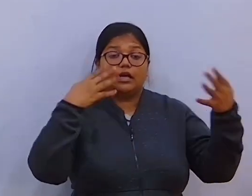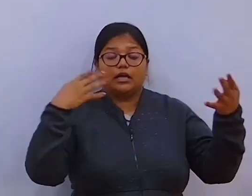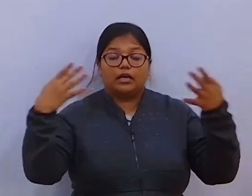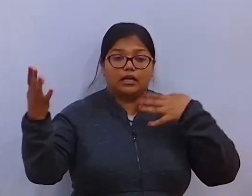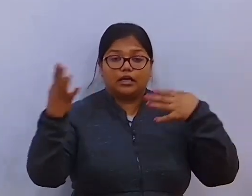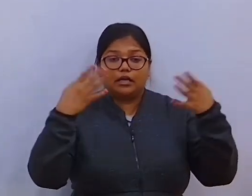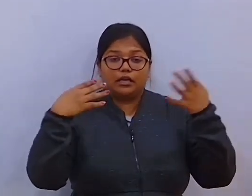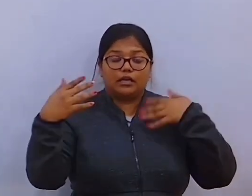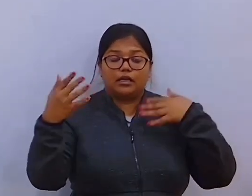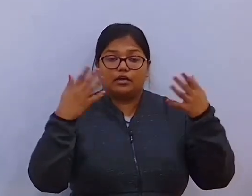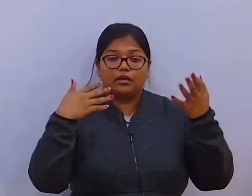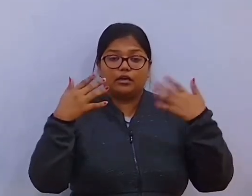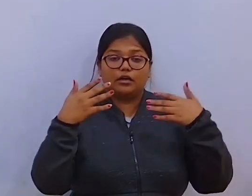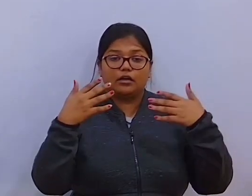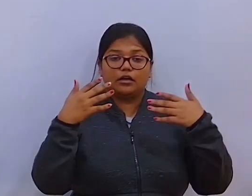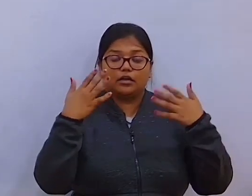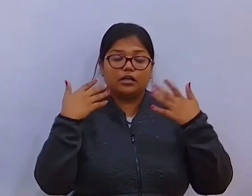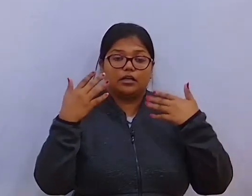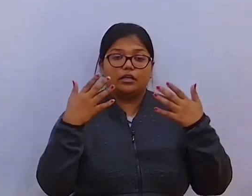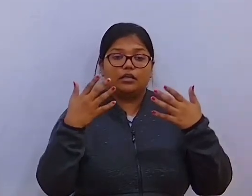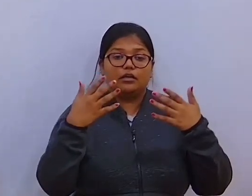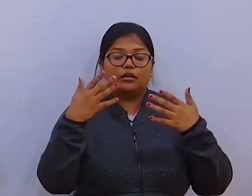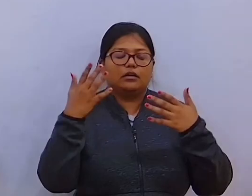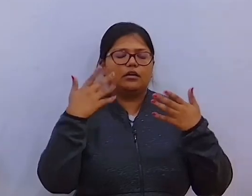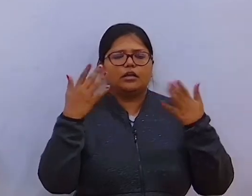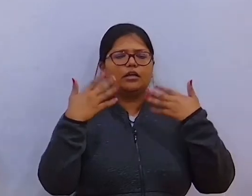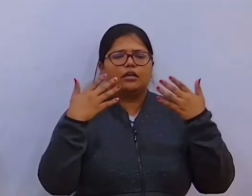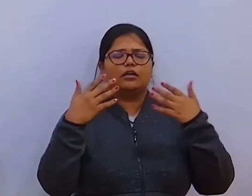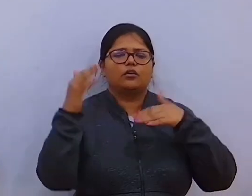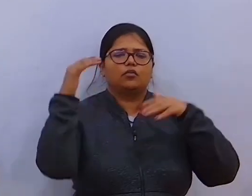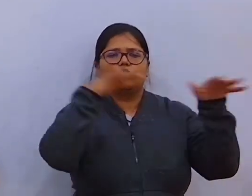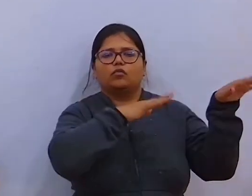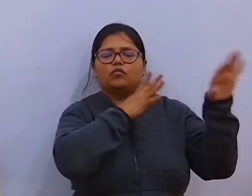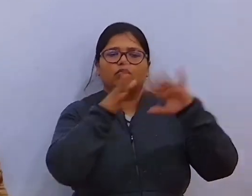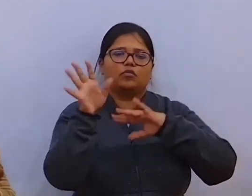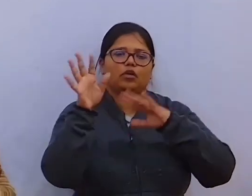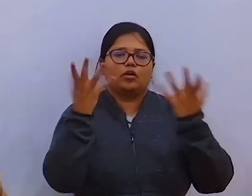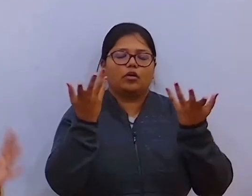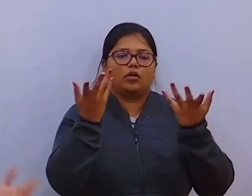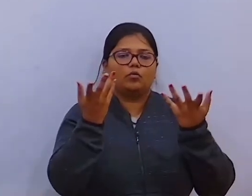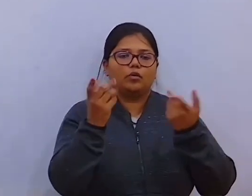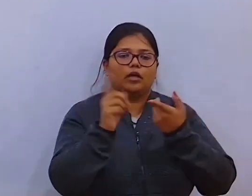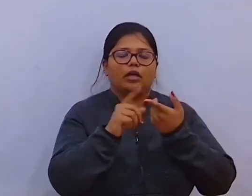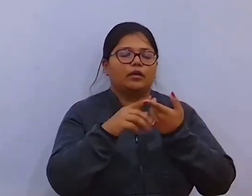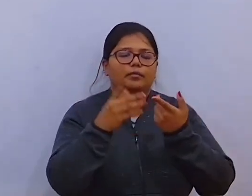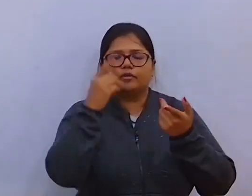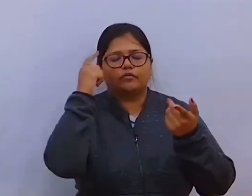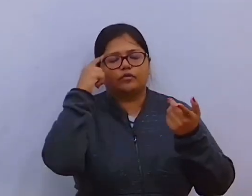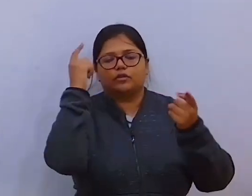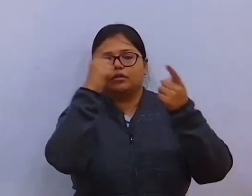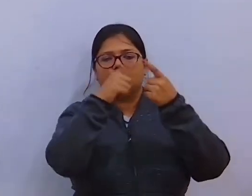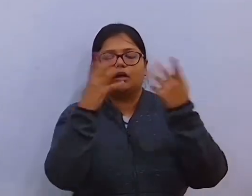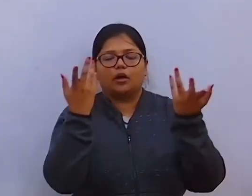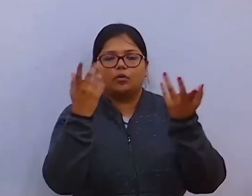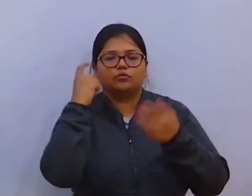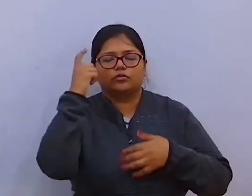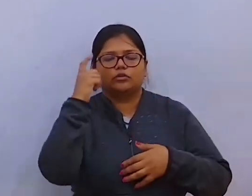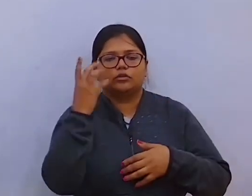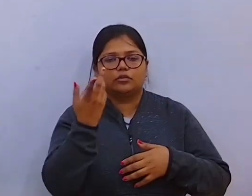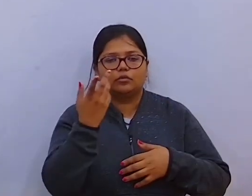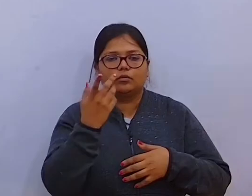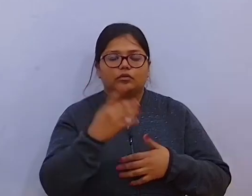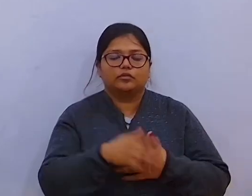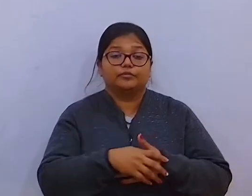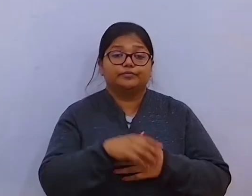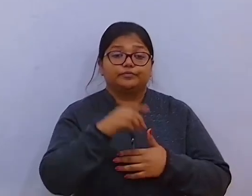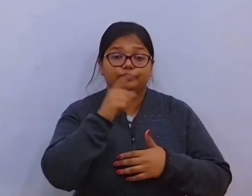मतलब वो कहाँ स्थित है ना, कहाँ स्थित है का क्या मतलब है, वो ग्लोब में कहाँ स्थित है, कि वहाँ पर वो कर्क